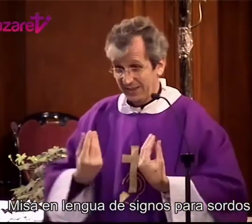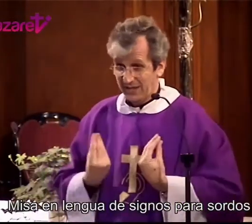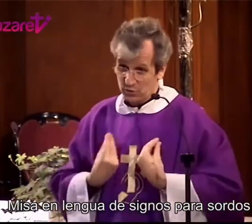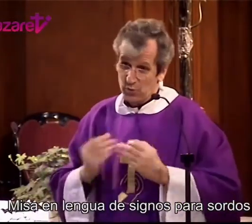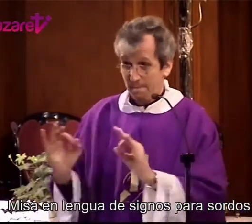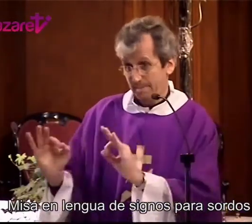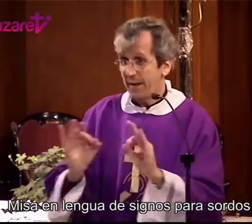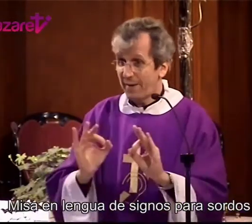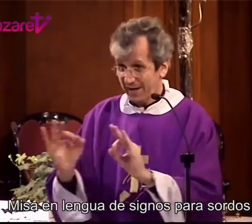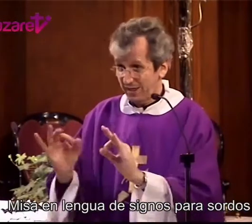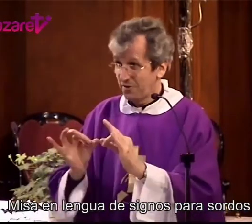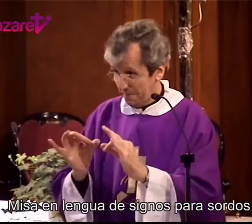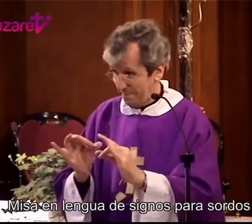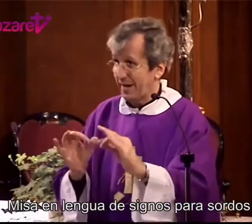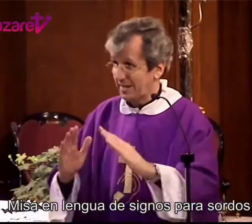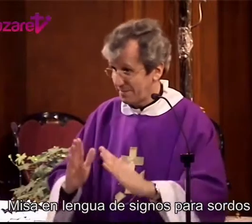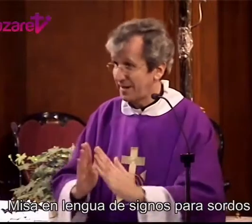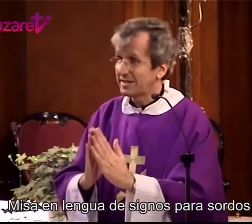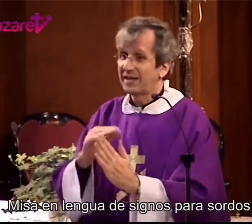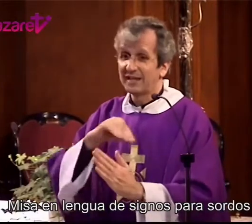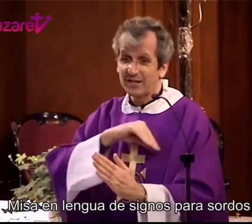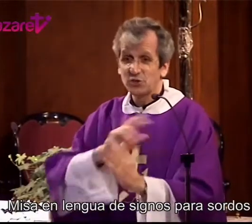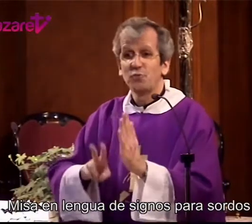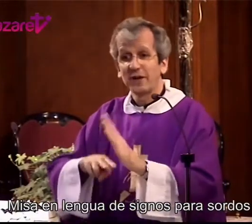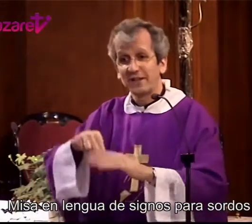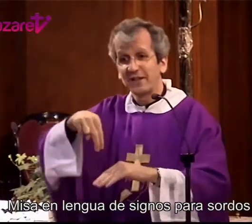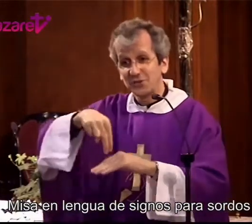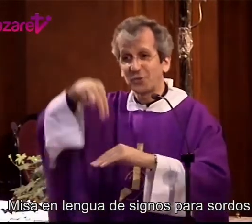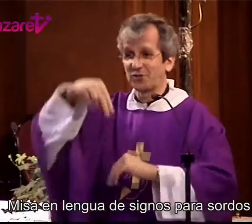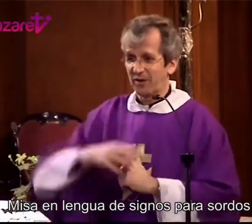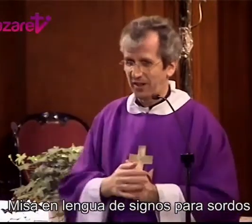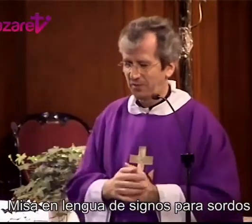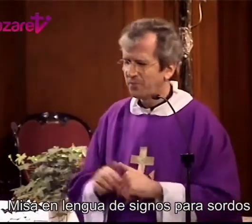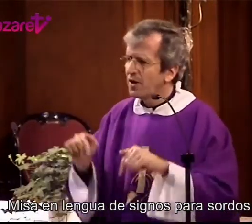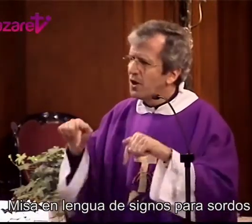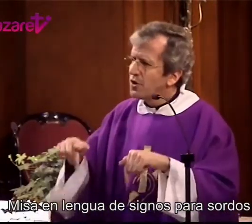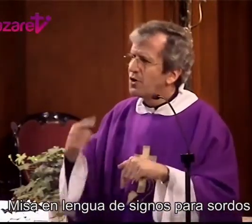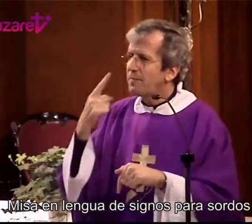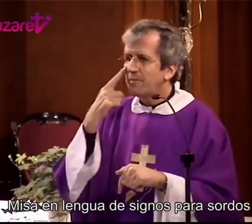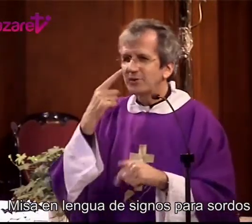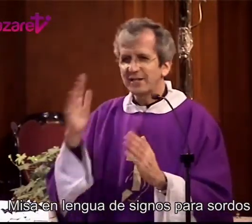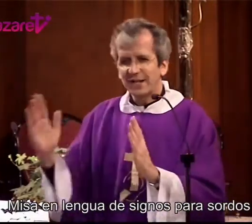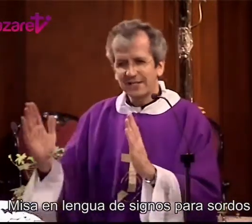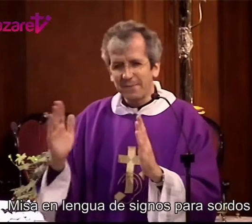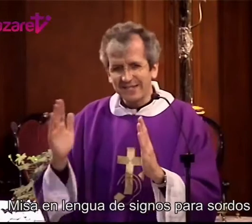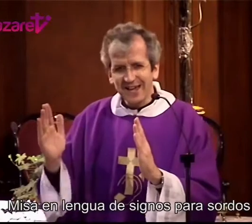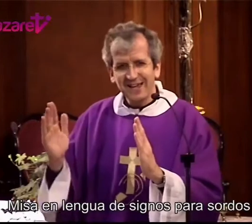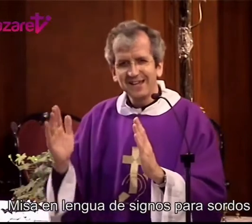su preparación para la Semana Santa, su muerte, su resurrección. Y hoy vemos este pasaje